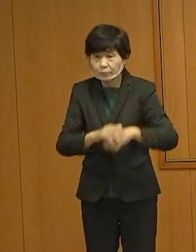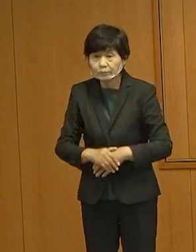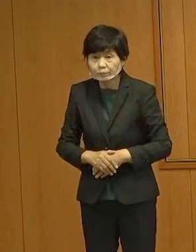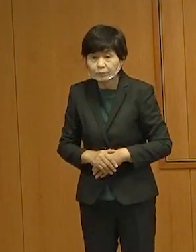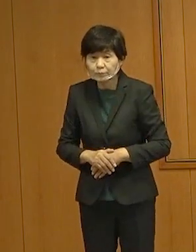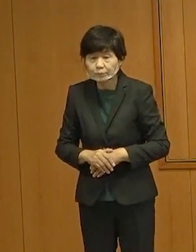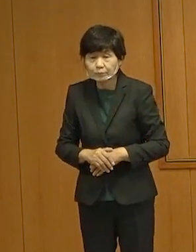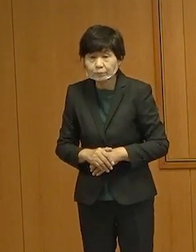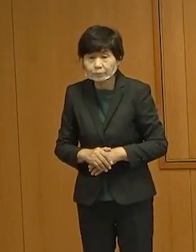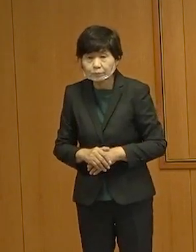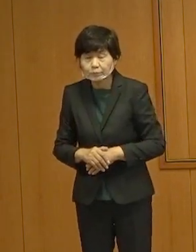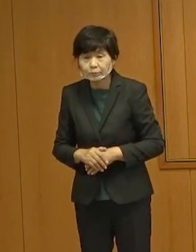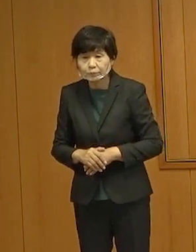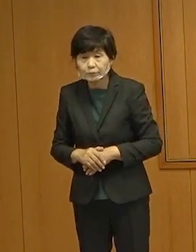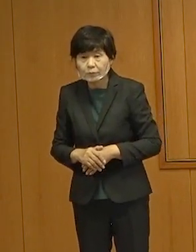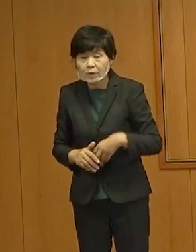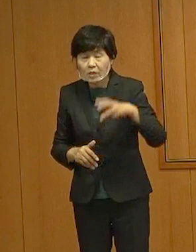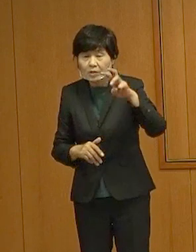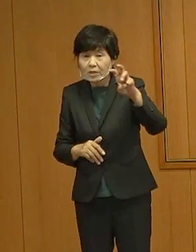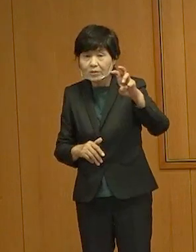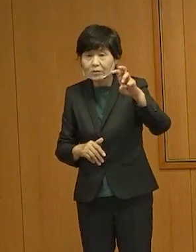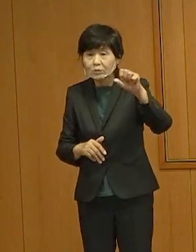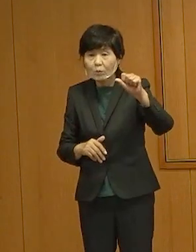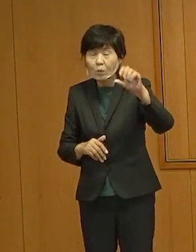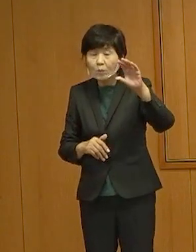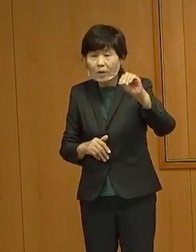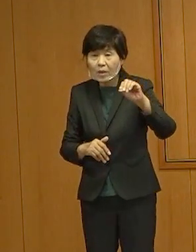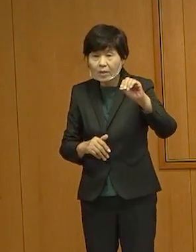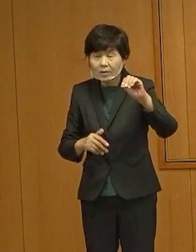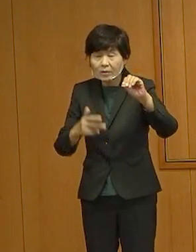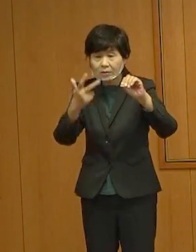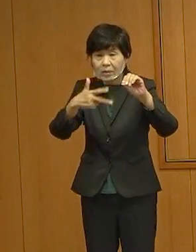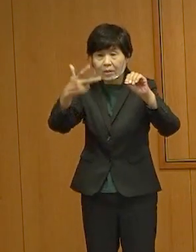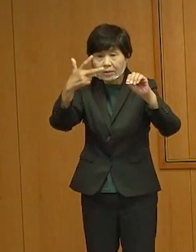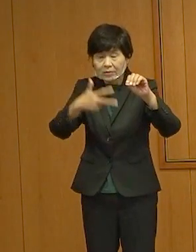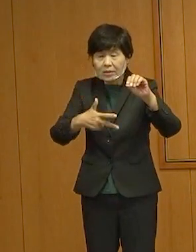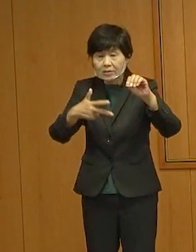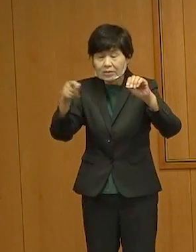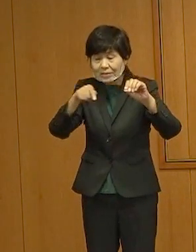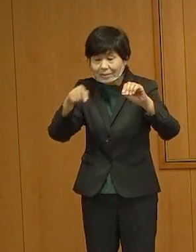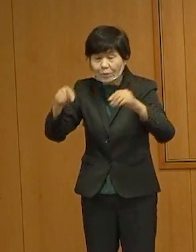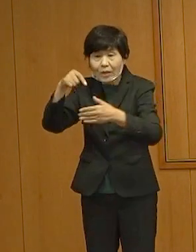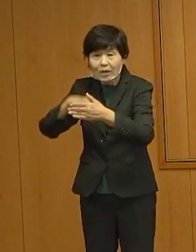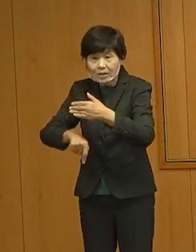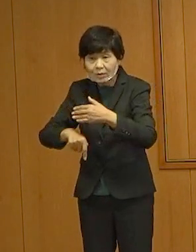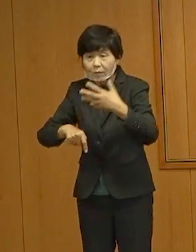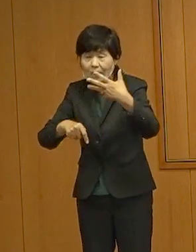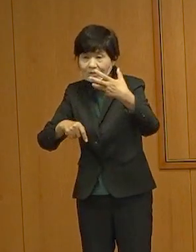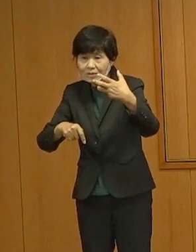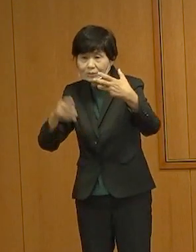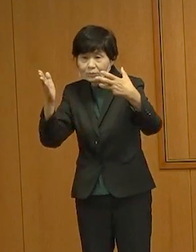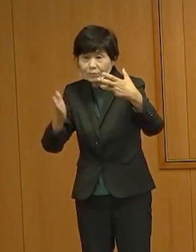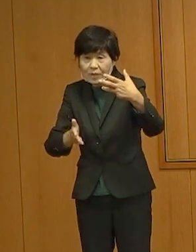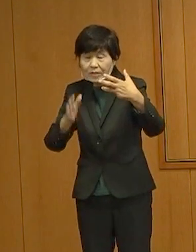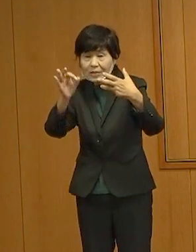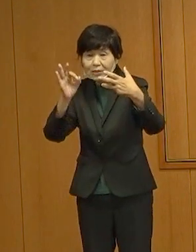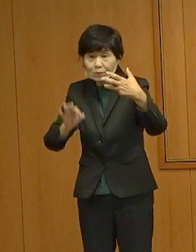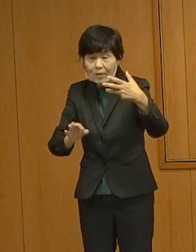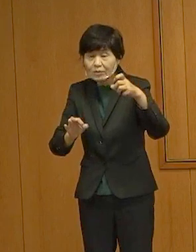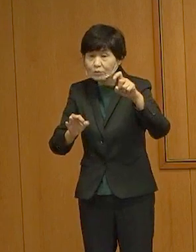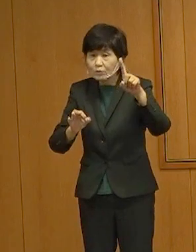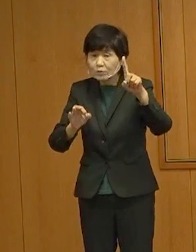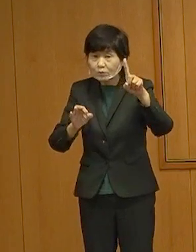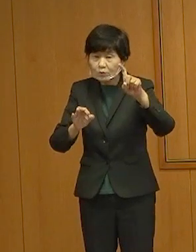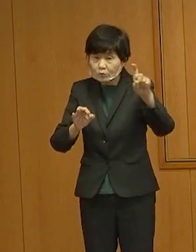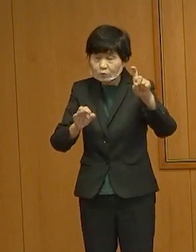35万7千人ですか。その方の 80% は進めたいというふうに、10月、11月で頑張っていき